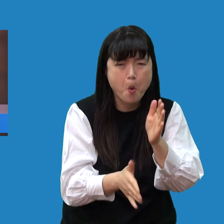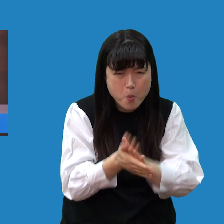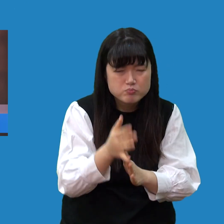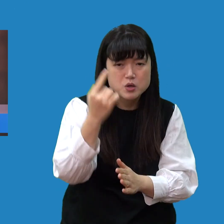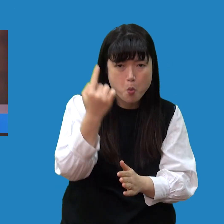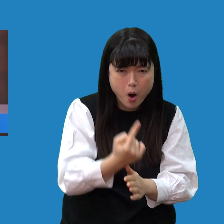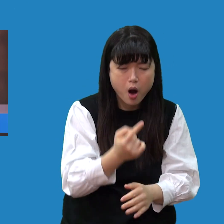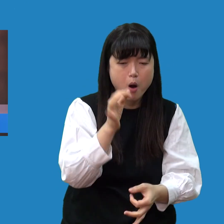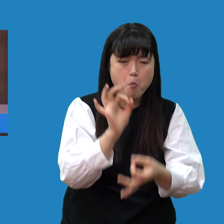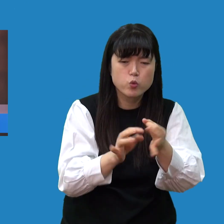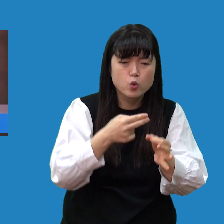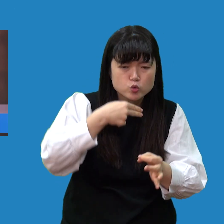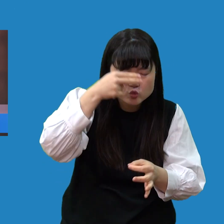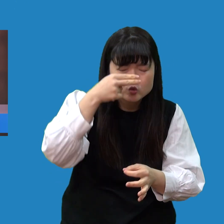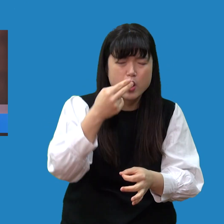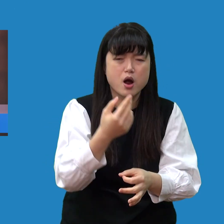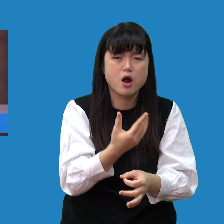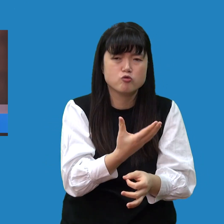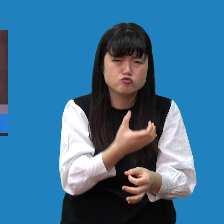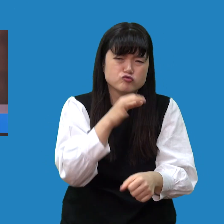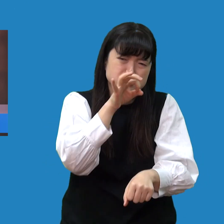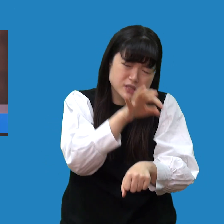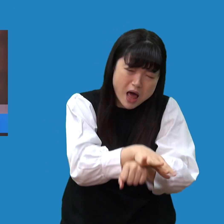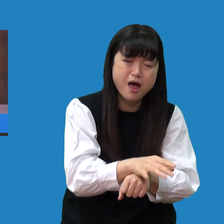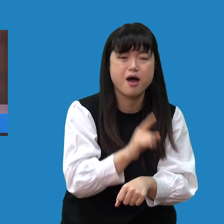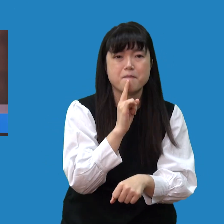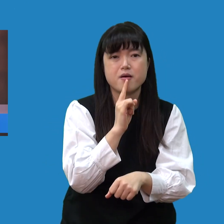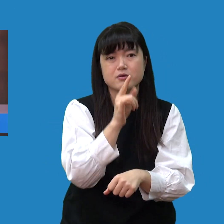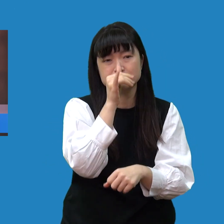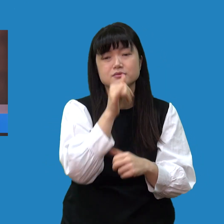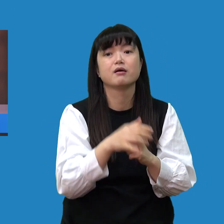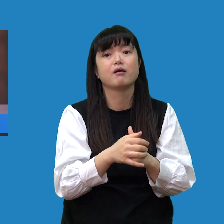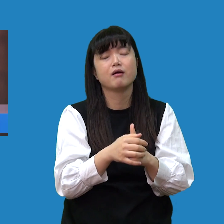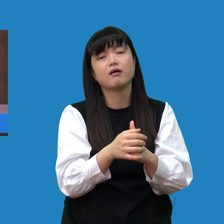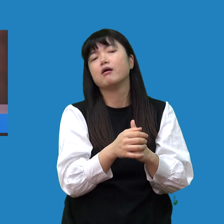없이 와서 포도주와 젖을 사라. 아멘.